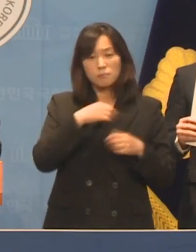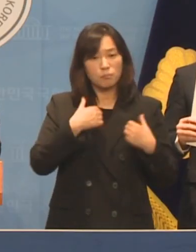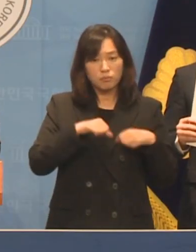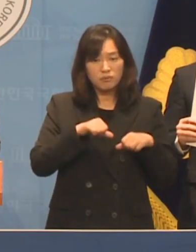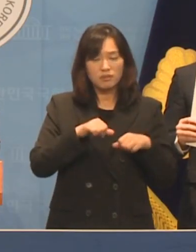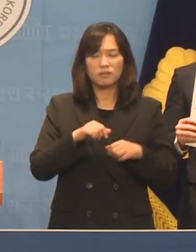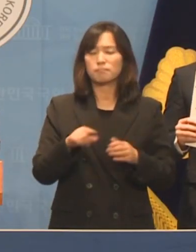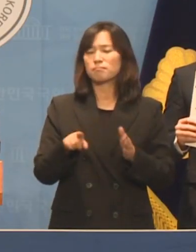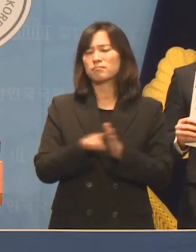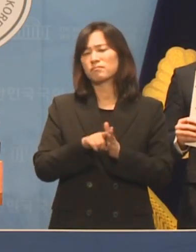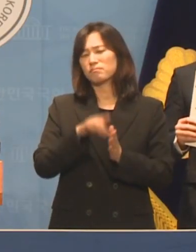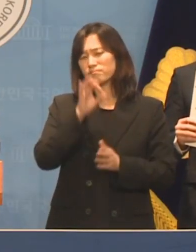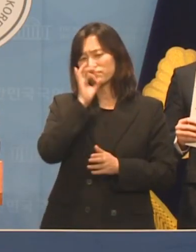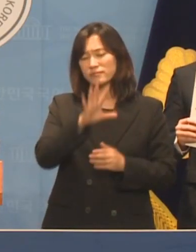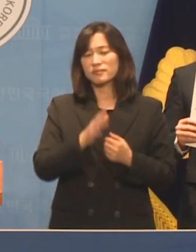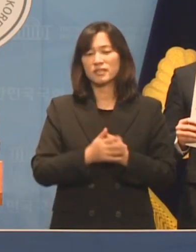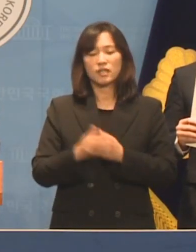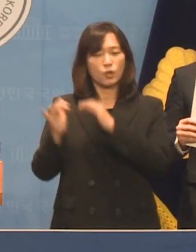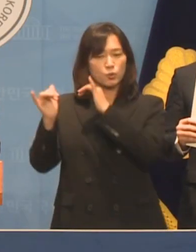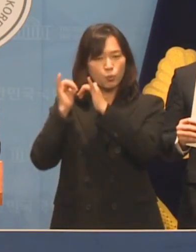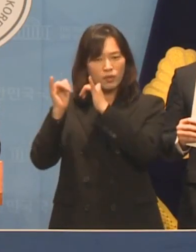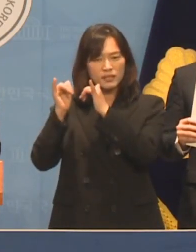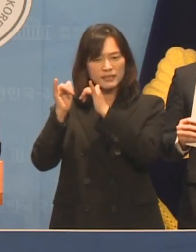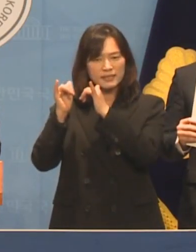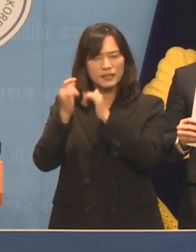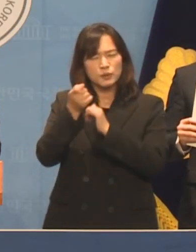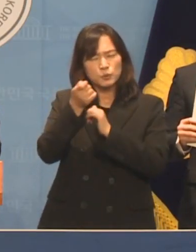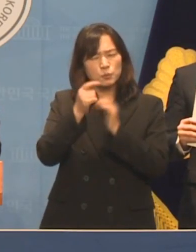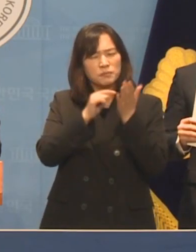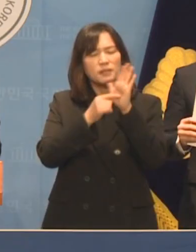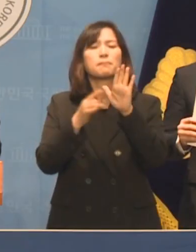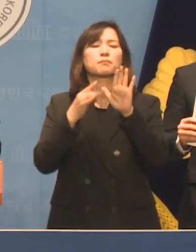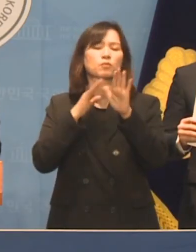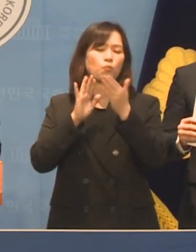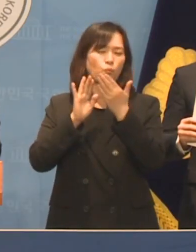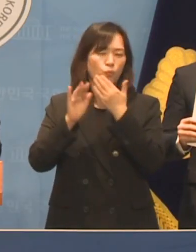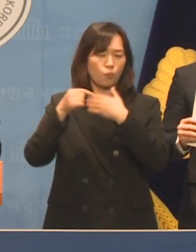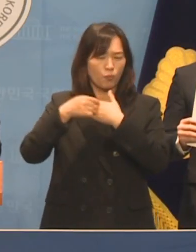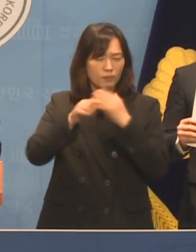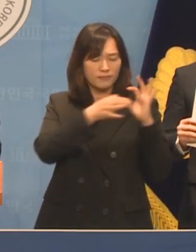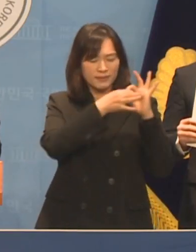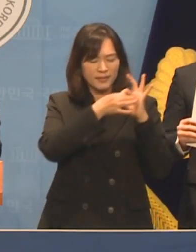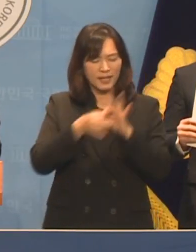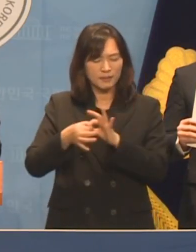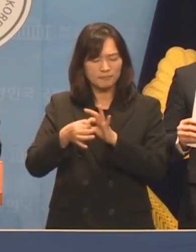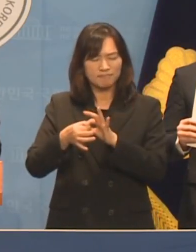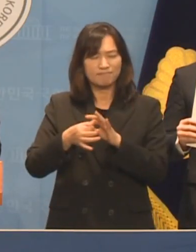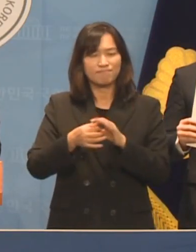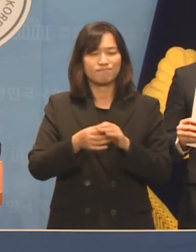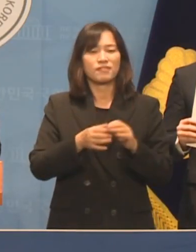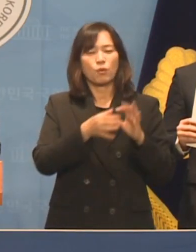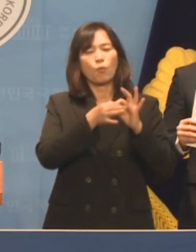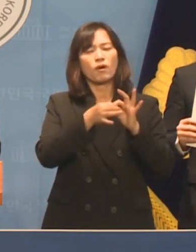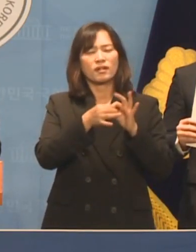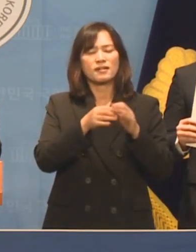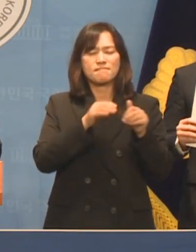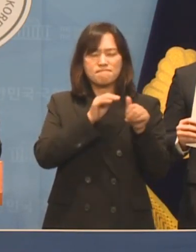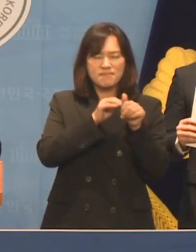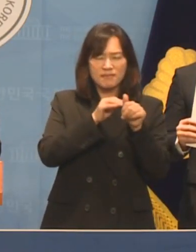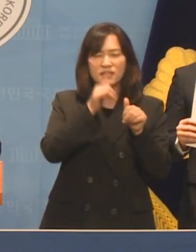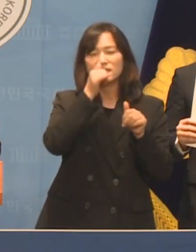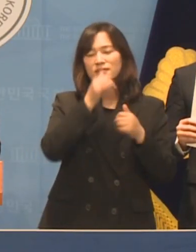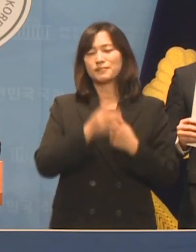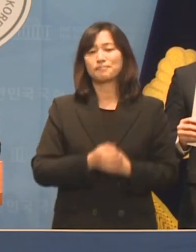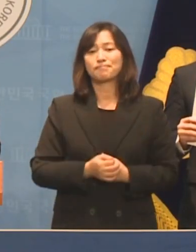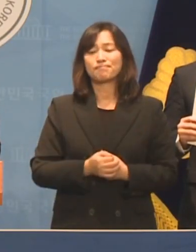있겠습니까? 이 통화는 빙산의 일각일 뿐이며 이후에도 지속적인 개입이 이루어졌을 가능성이